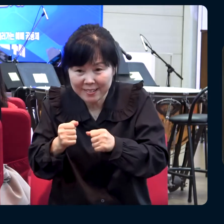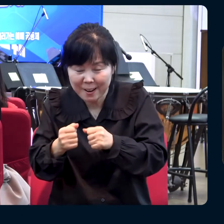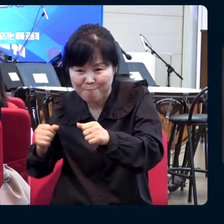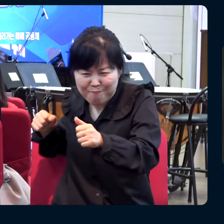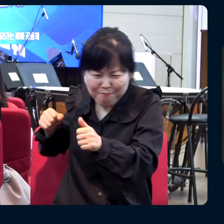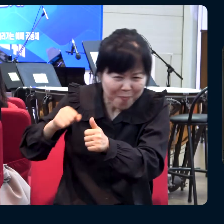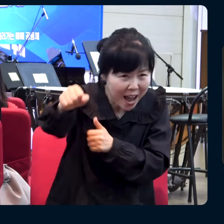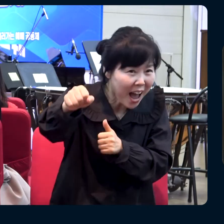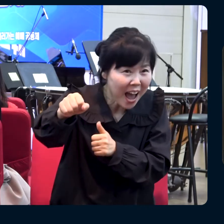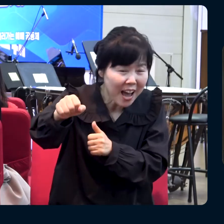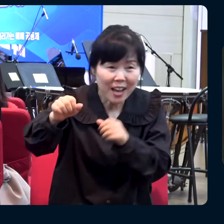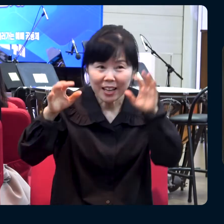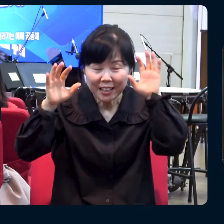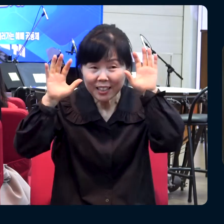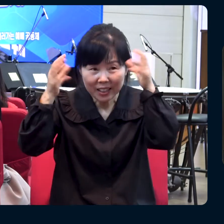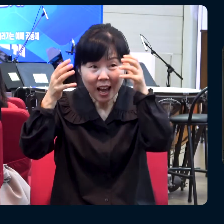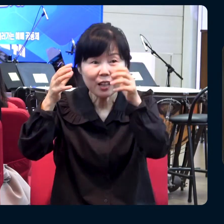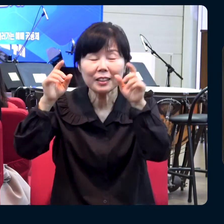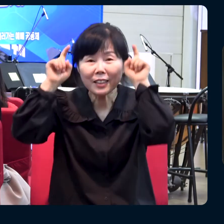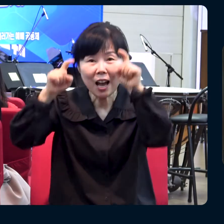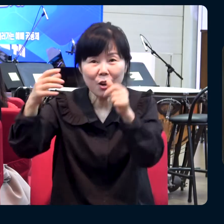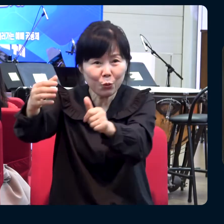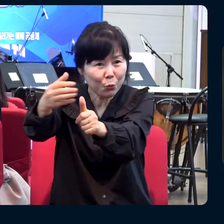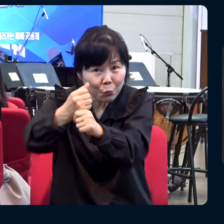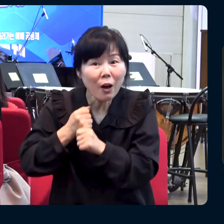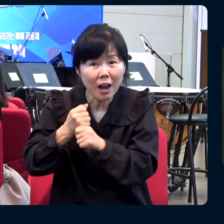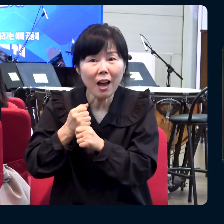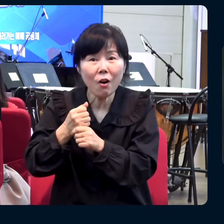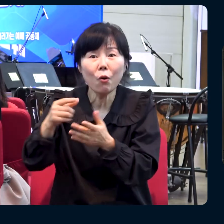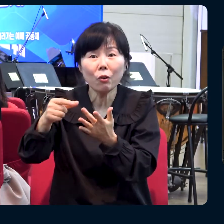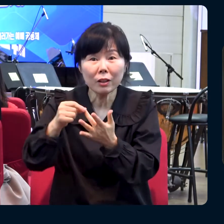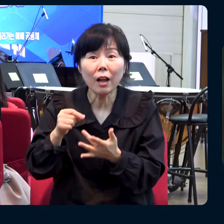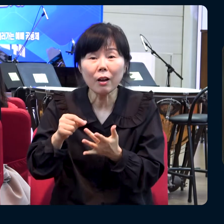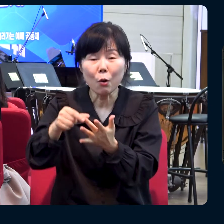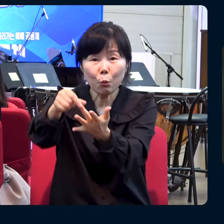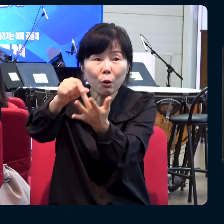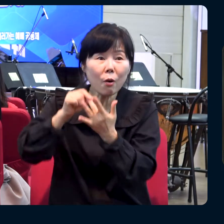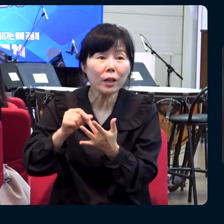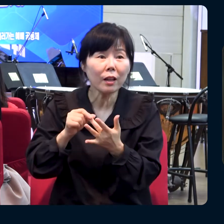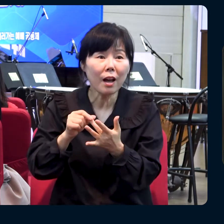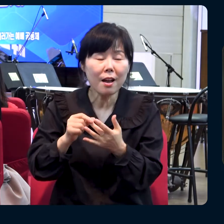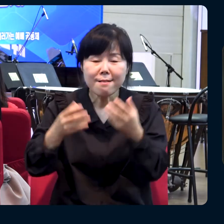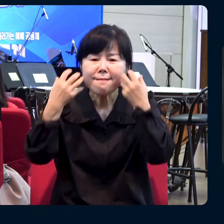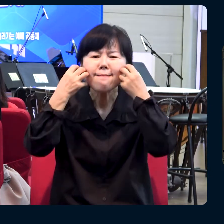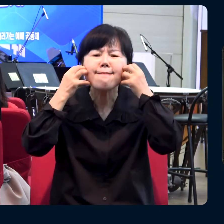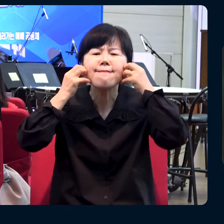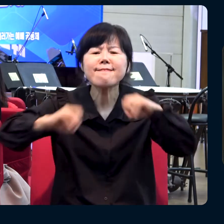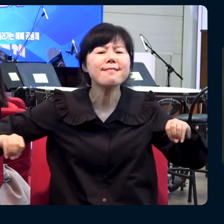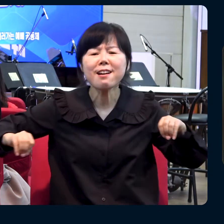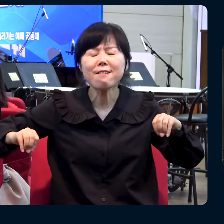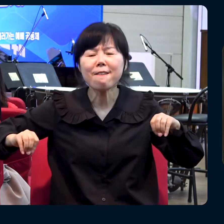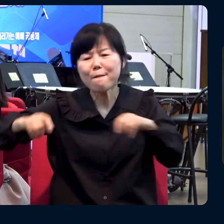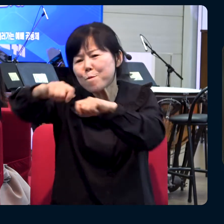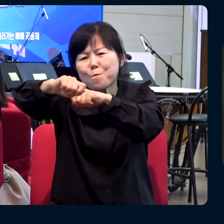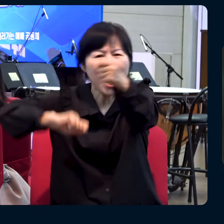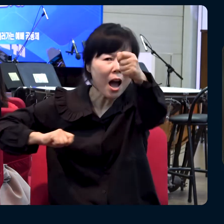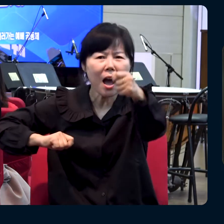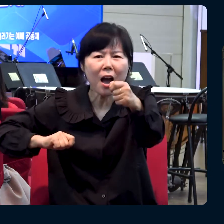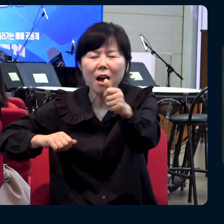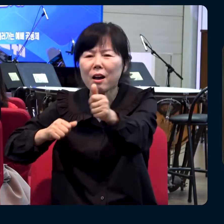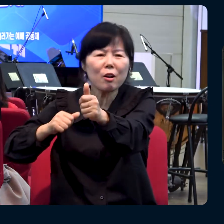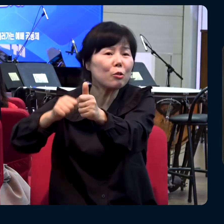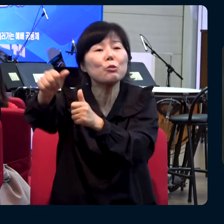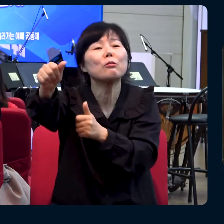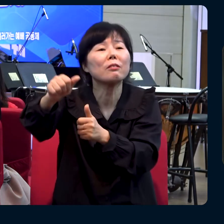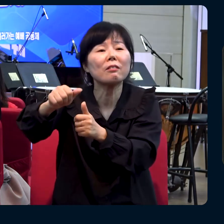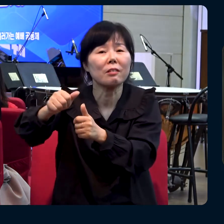그것을 치고 그 입에서 새끼를 건져내었고 그것이 일어나 나를 해하고자 하면 내가 그 수염을 잡고 그것을 쳐 죽였나이다. 간증을